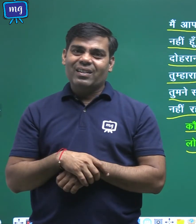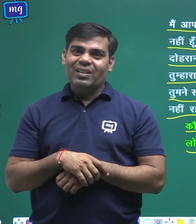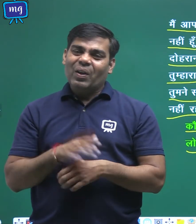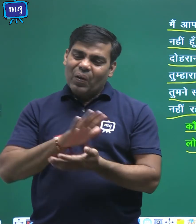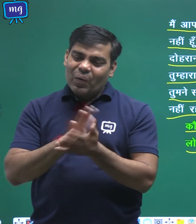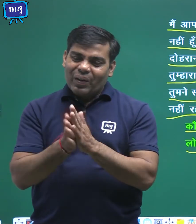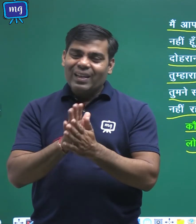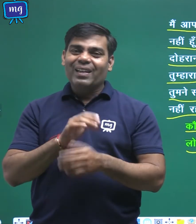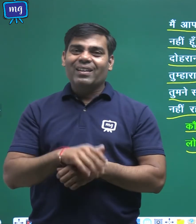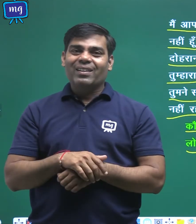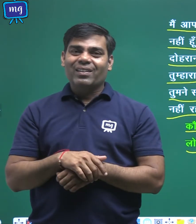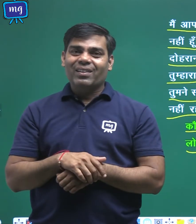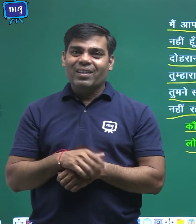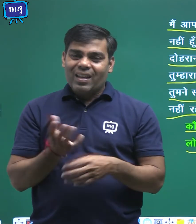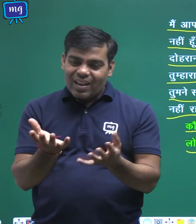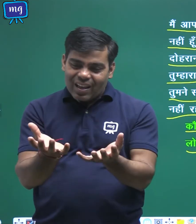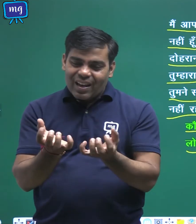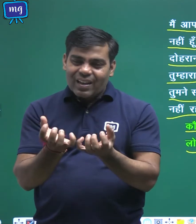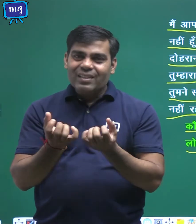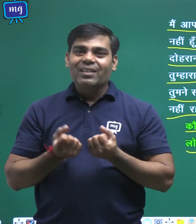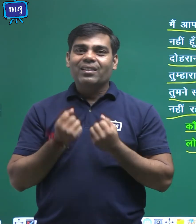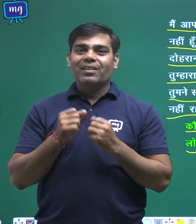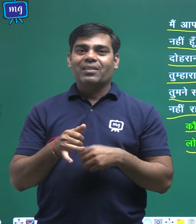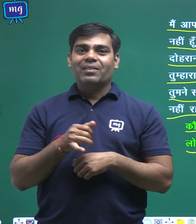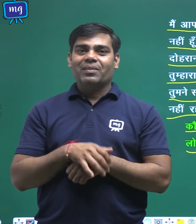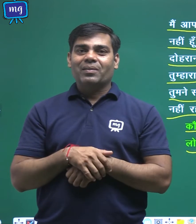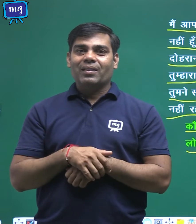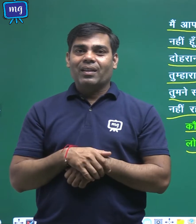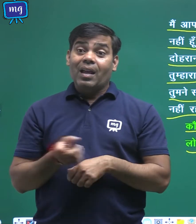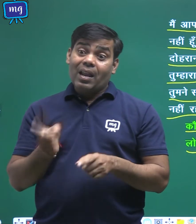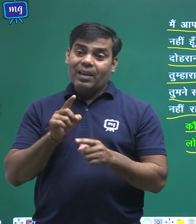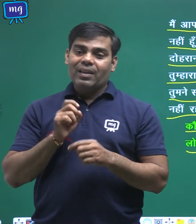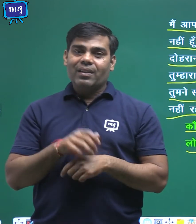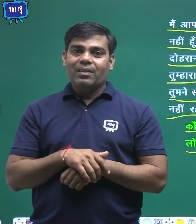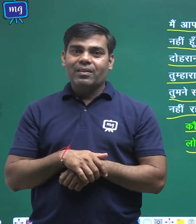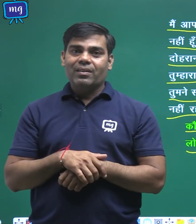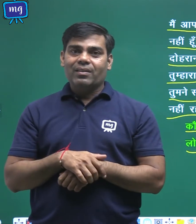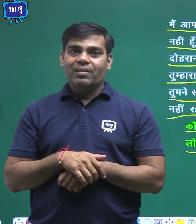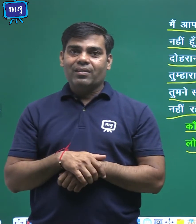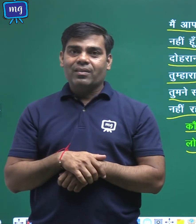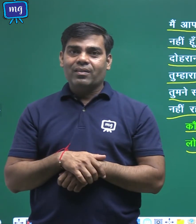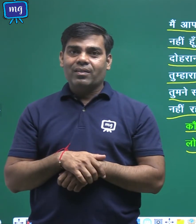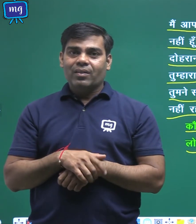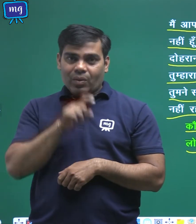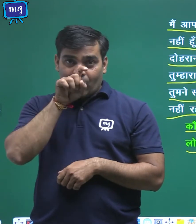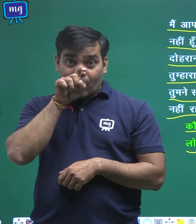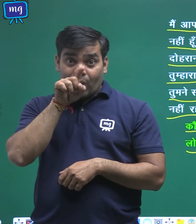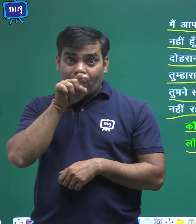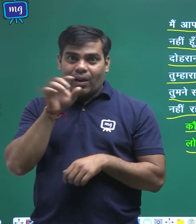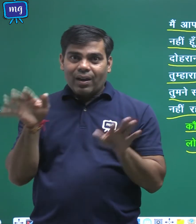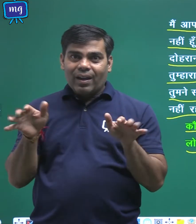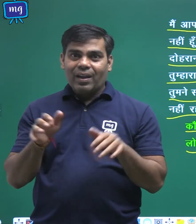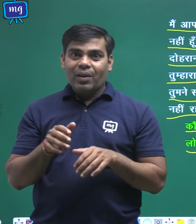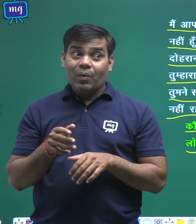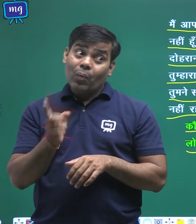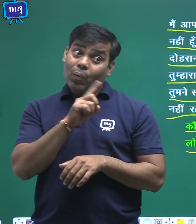रोटी लेना चाहता है, लेकिन जो कौवा है वो